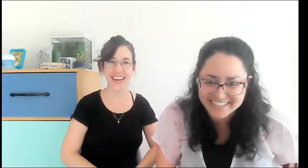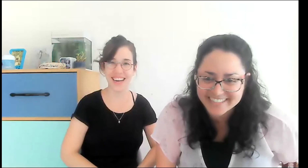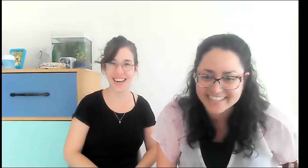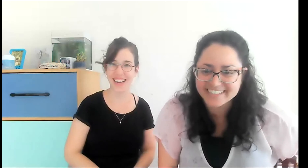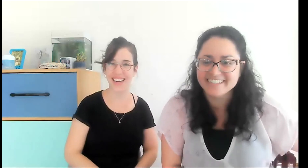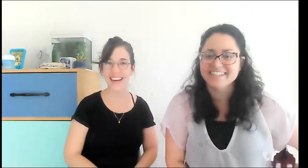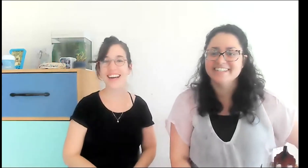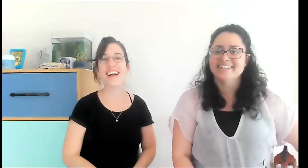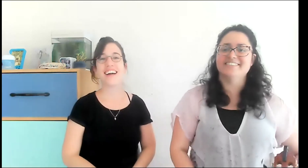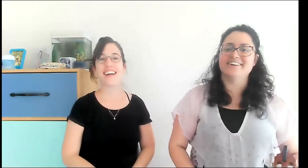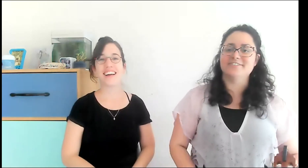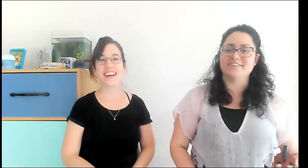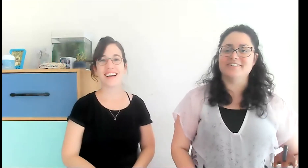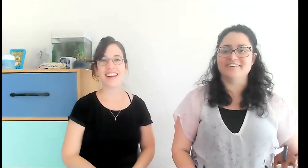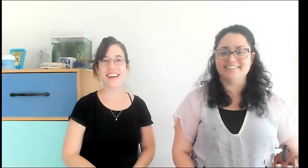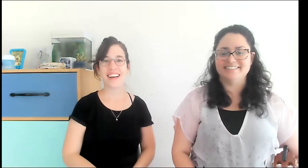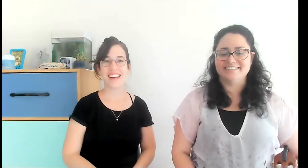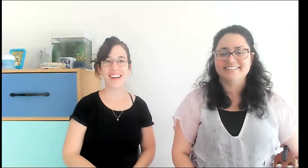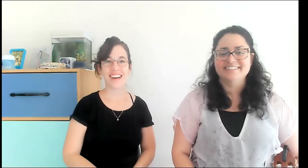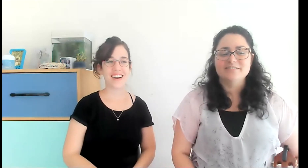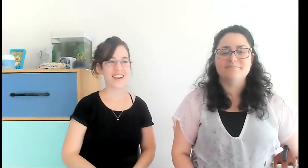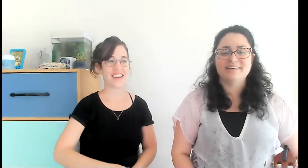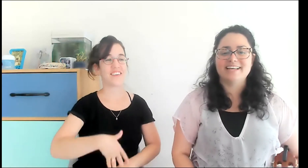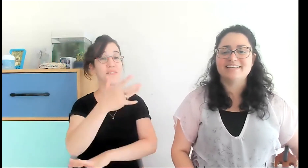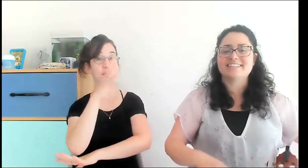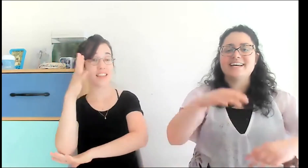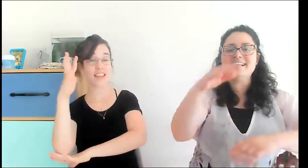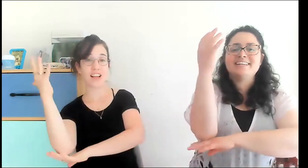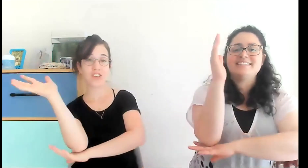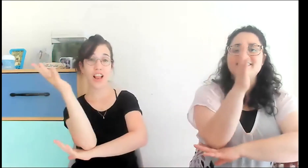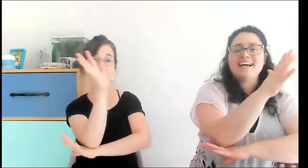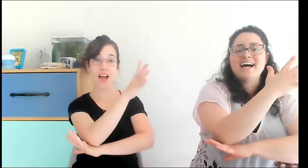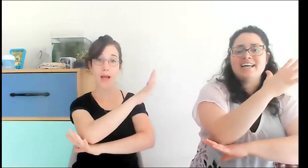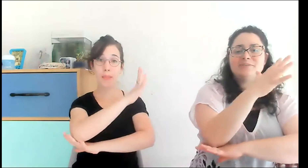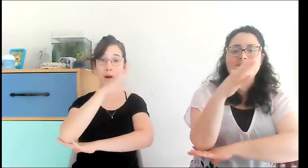אוקיי. יופי, מעולה. מרשרש אילן